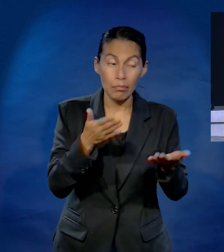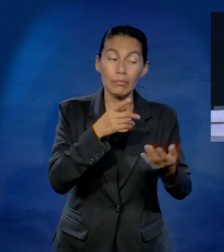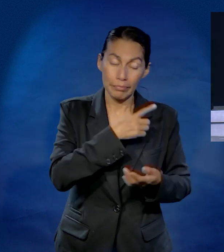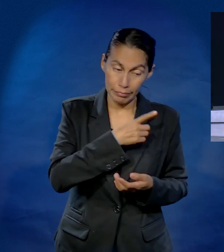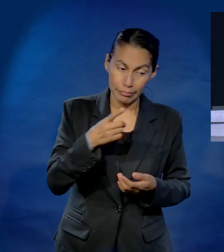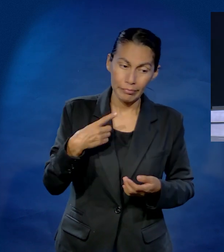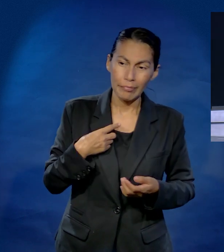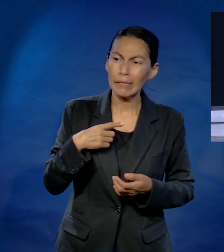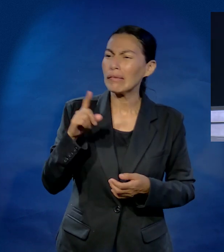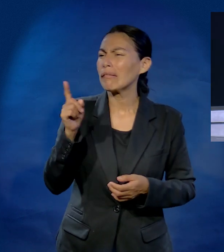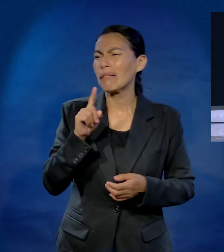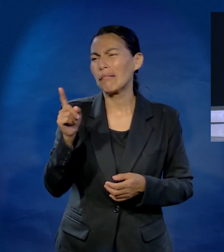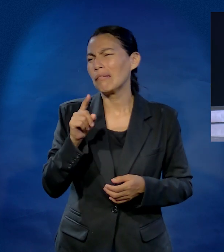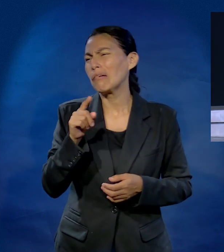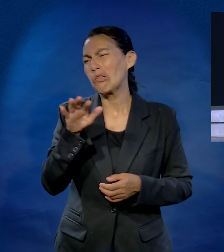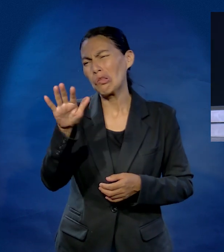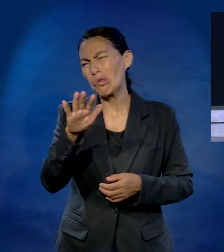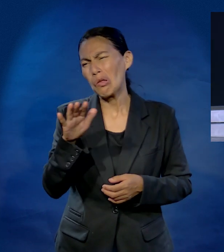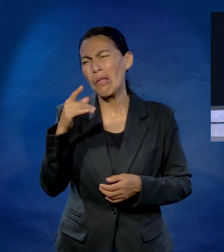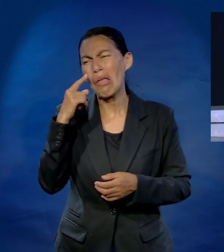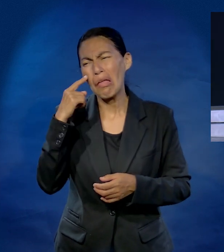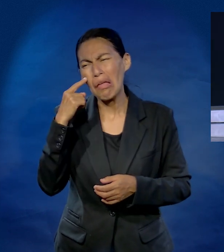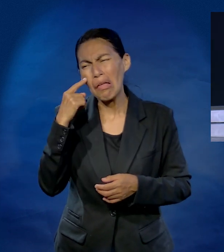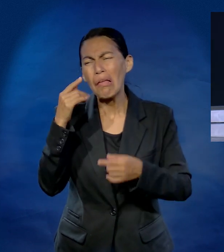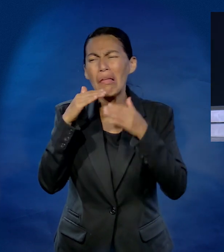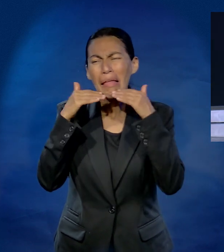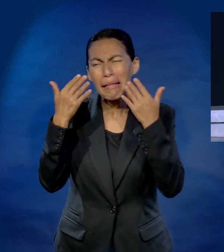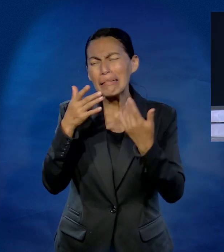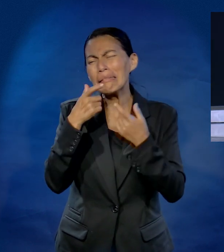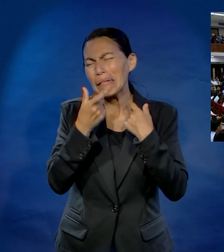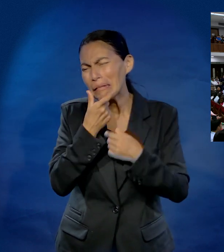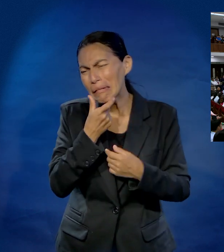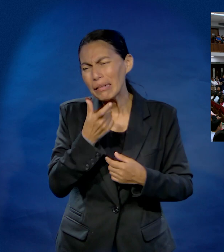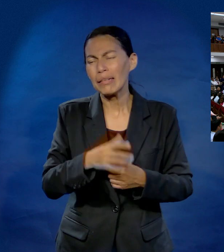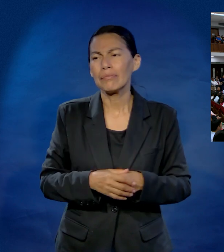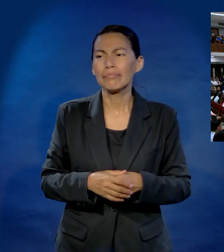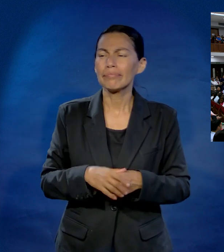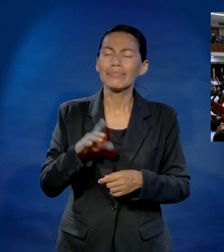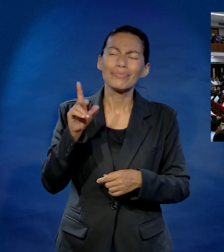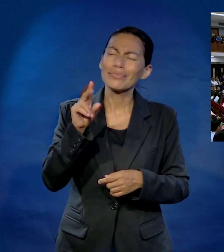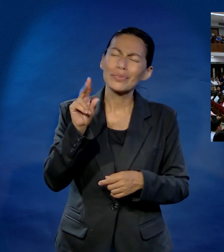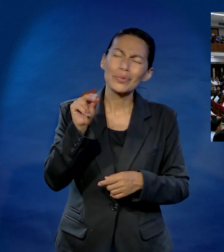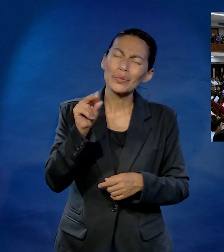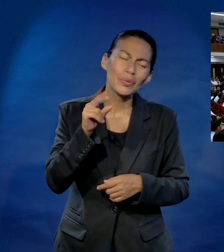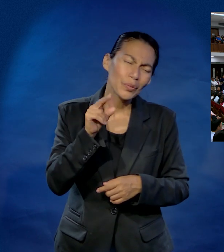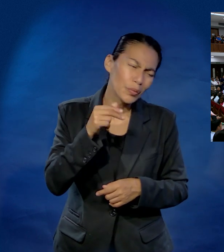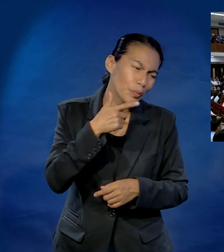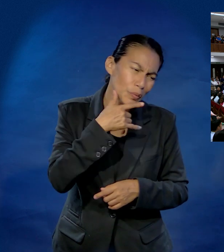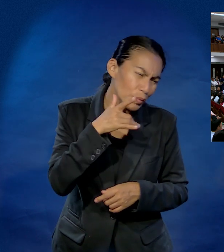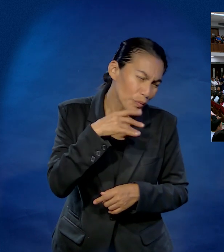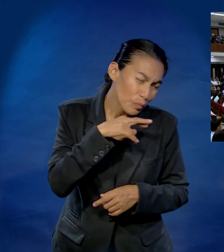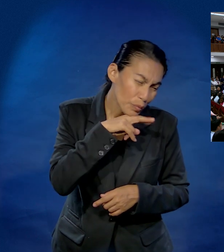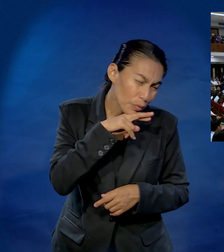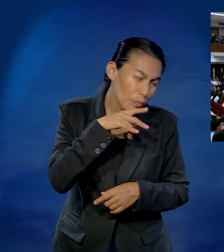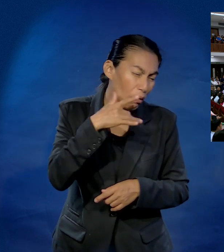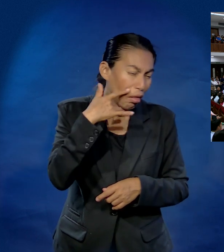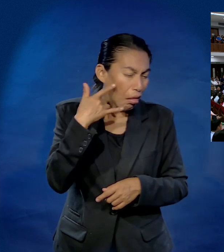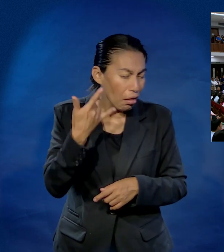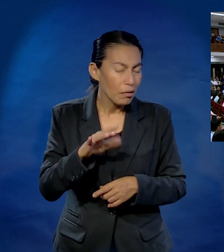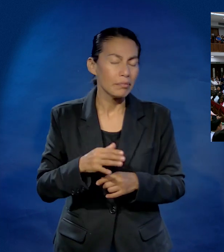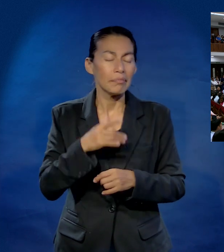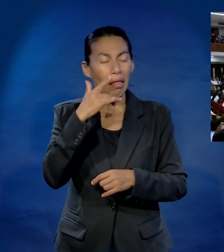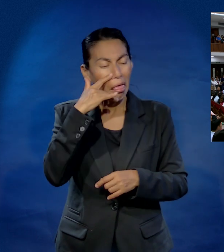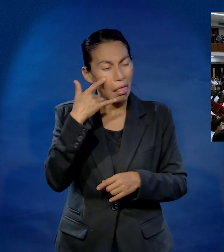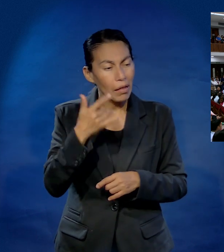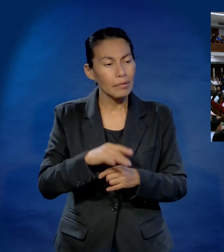a esa edad. Y yo le dije a mi mamá, no quiero ir a la iglesia. Tiene que ir, mijo, vamos, tiene que ir. No, es que todos se van a reír